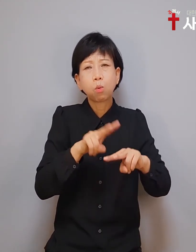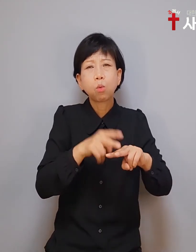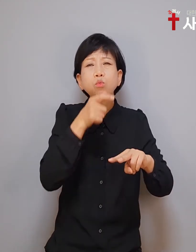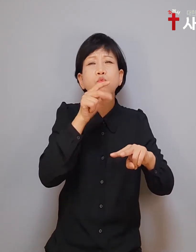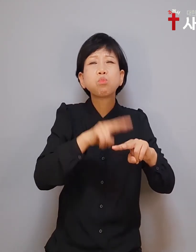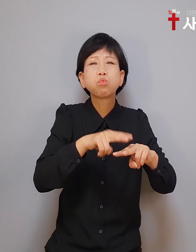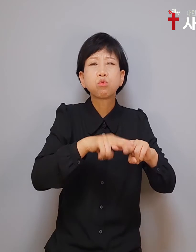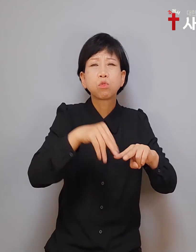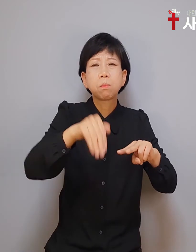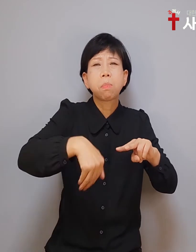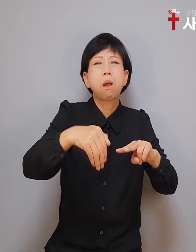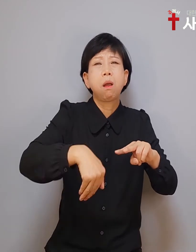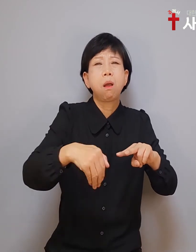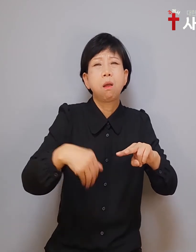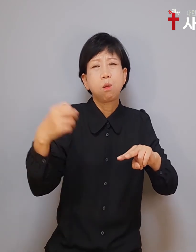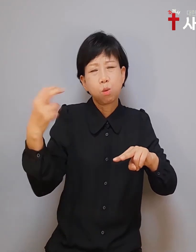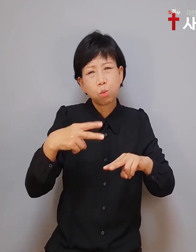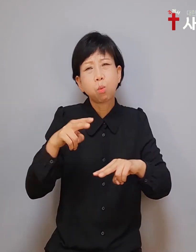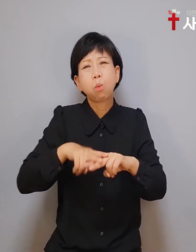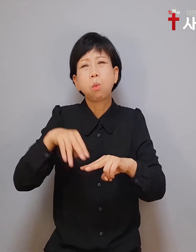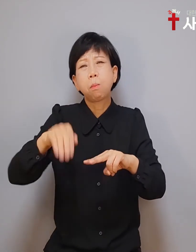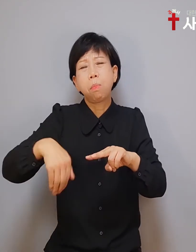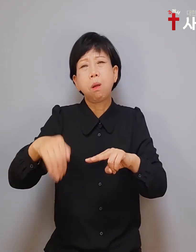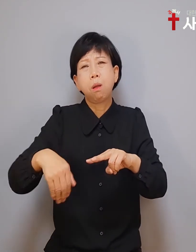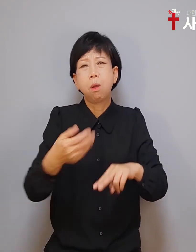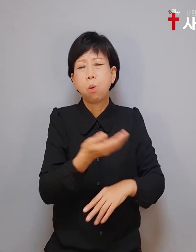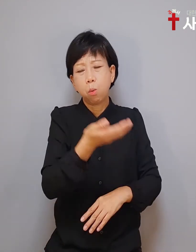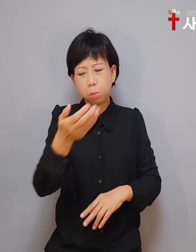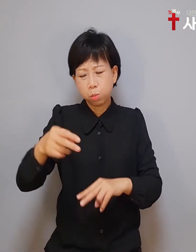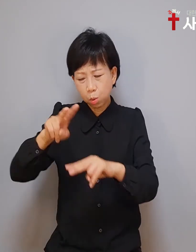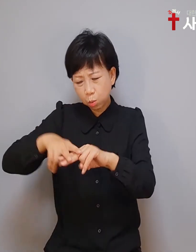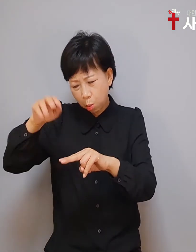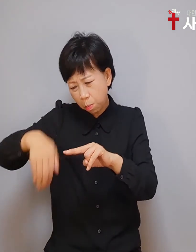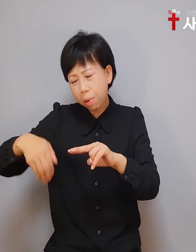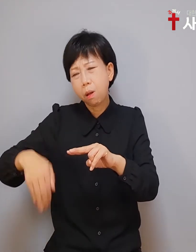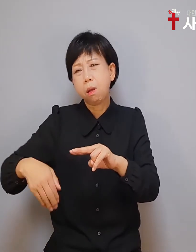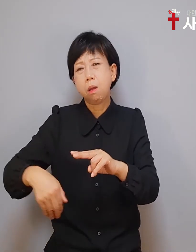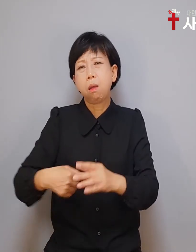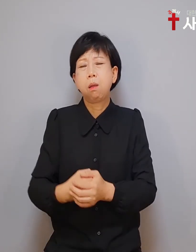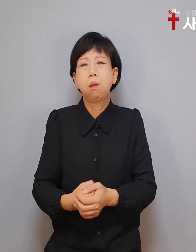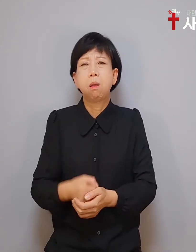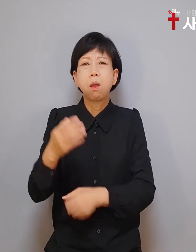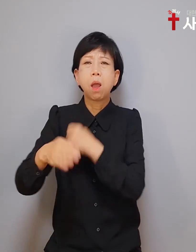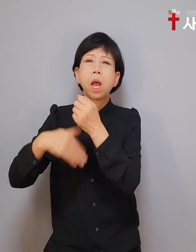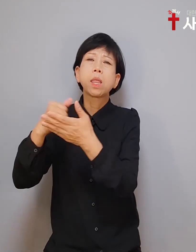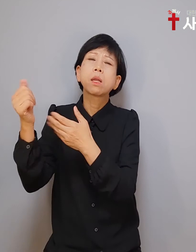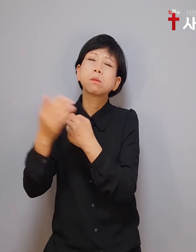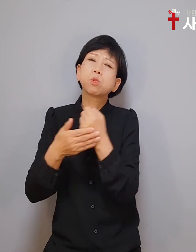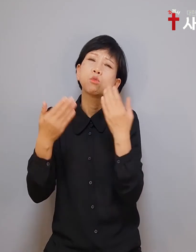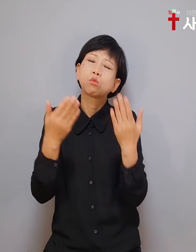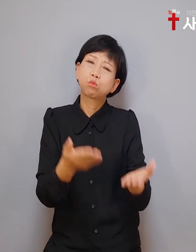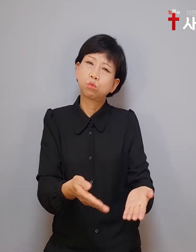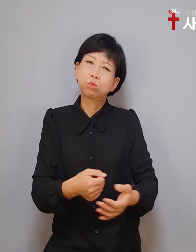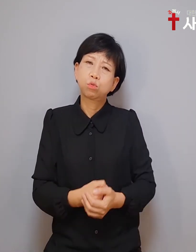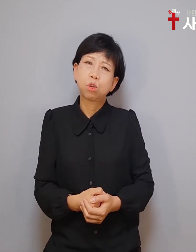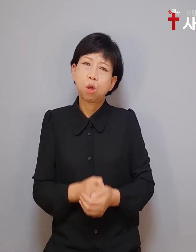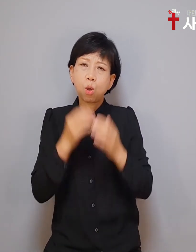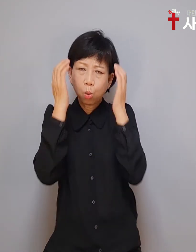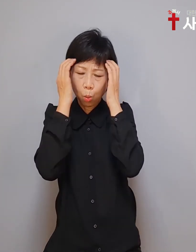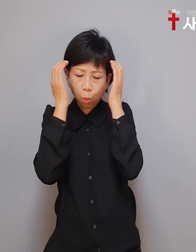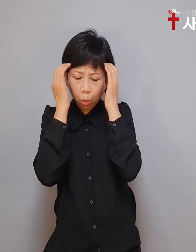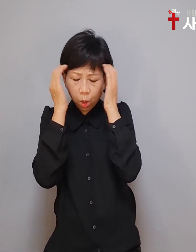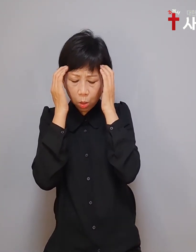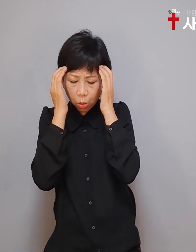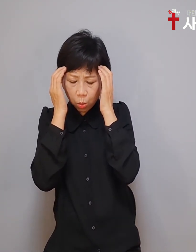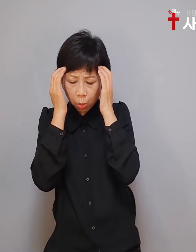그럴 때 하나님의 역사가 나타난 줄 믿습니다. 여러분, 하나님이 은혜를 주셨어요. 고난도